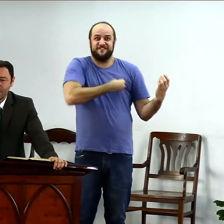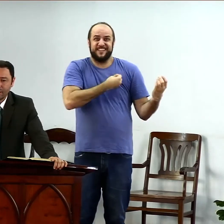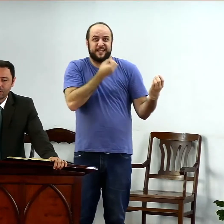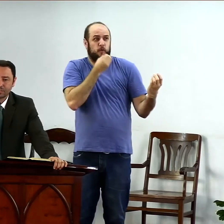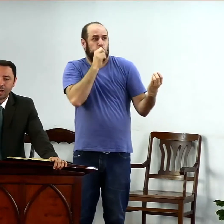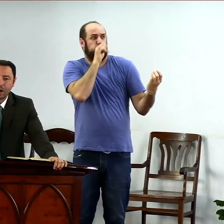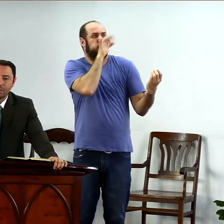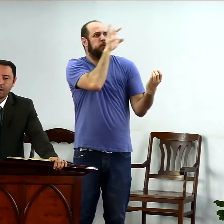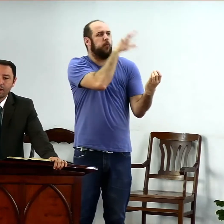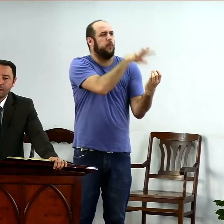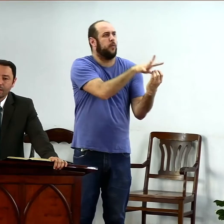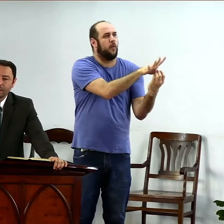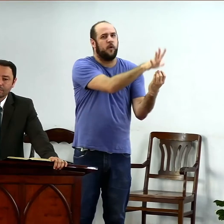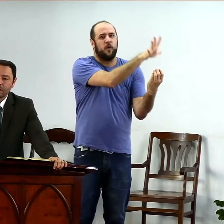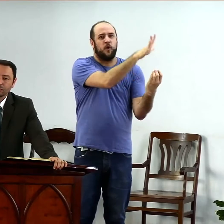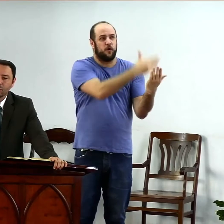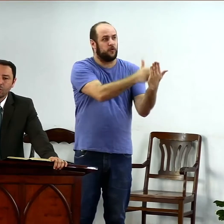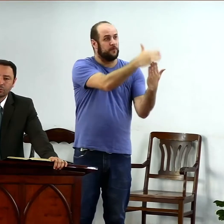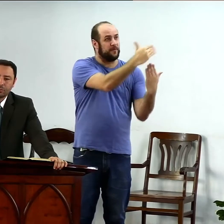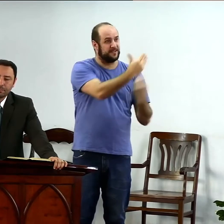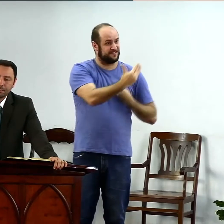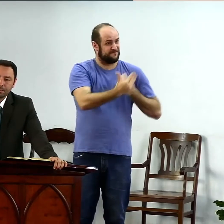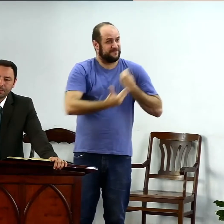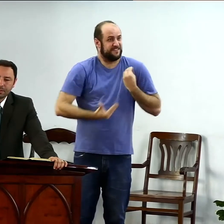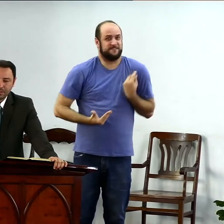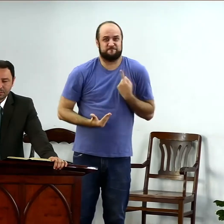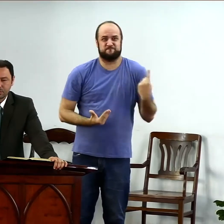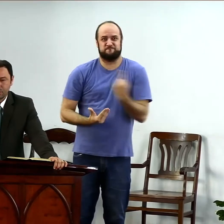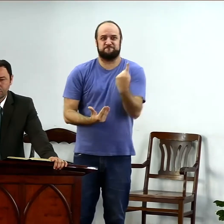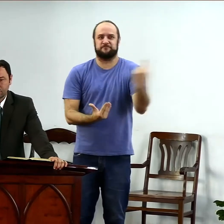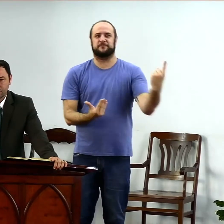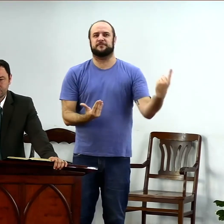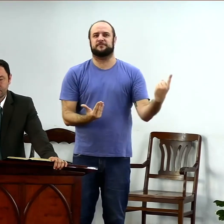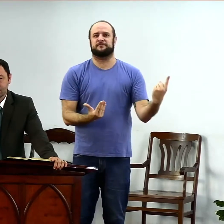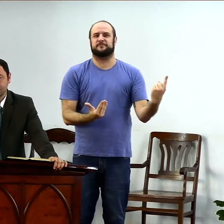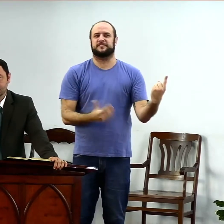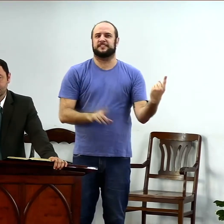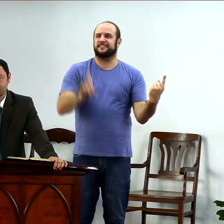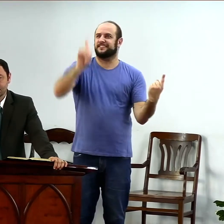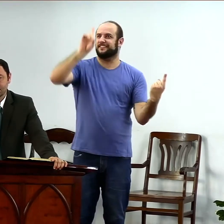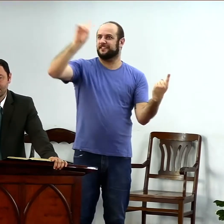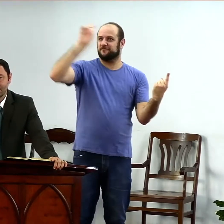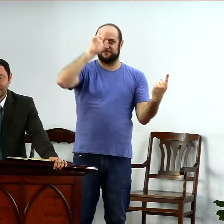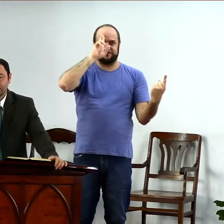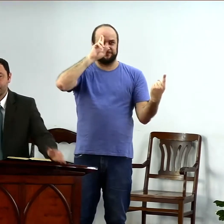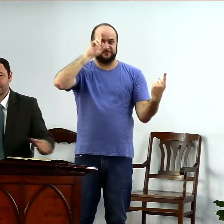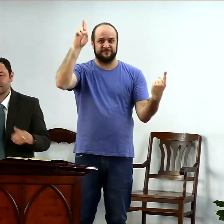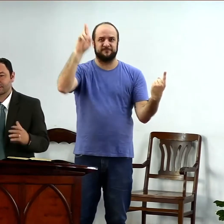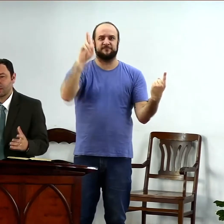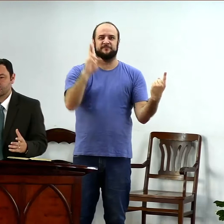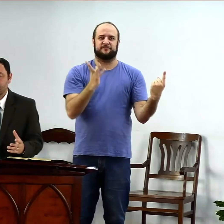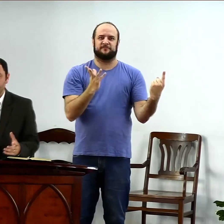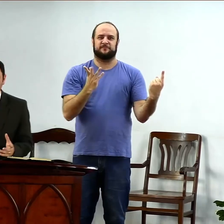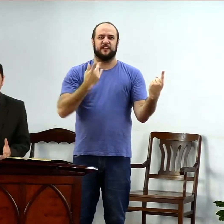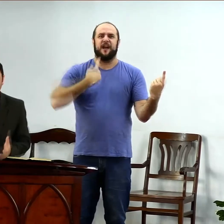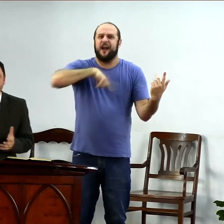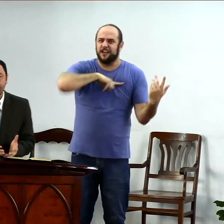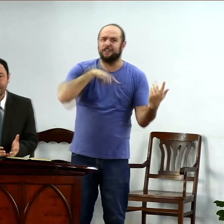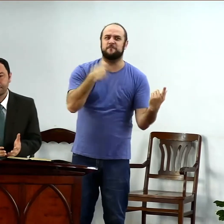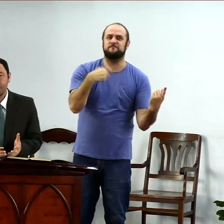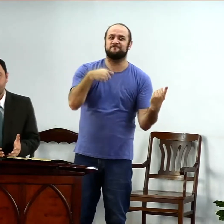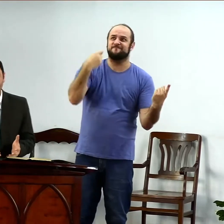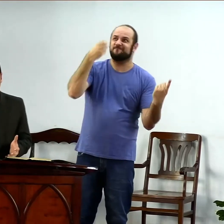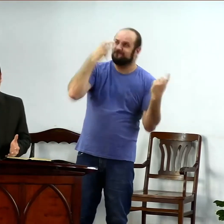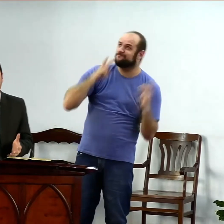vivente. A nossa alma, ela tem um dono, e esse dono é o nosso Deus. Então precisamos recorrer a